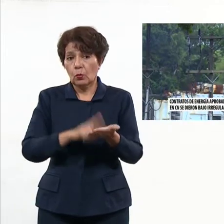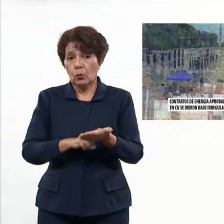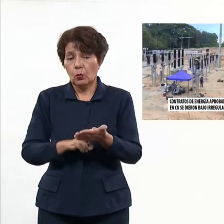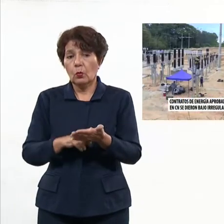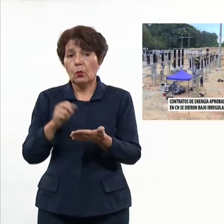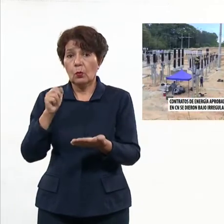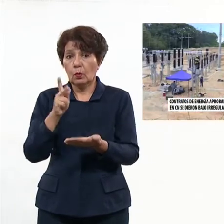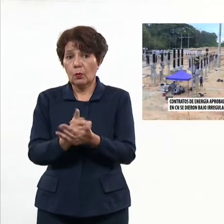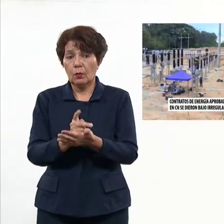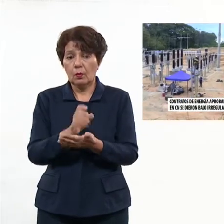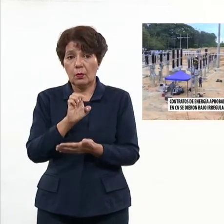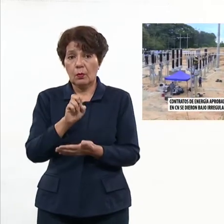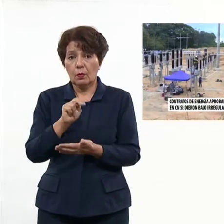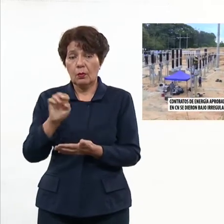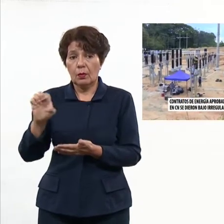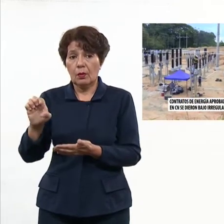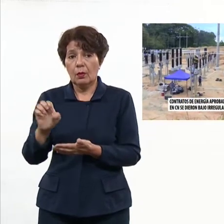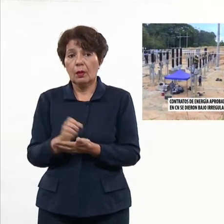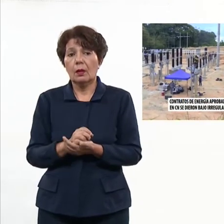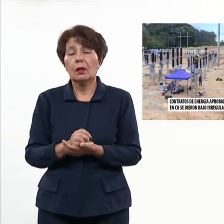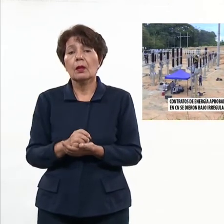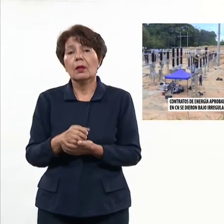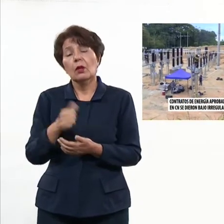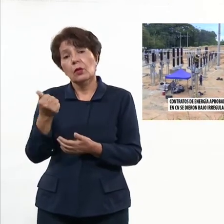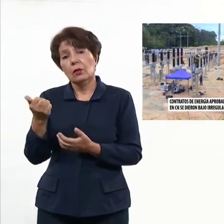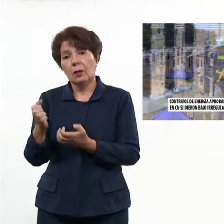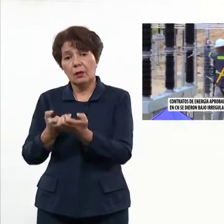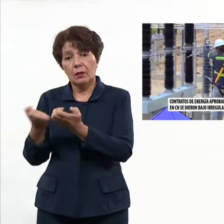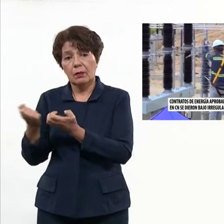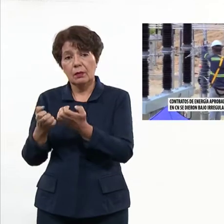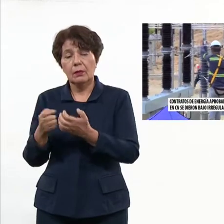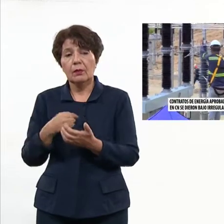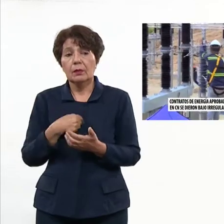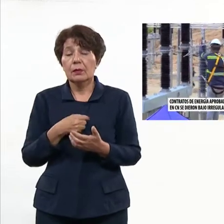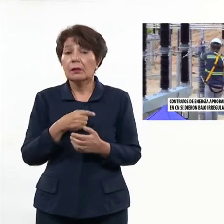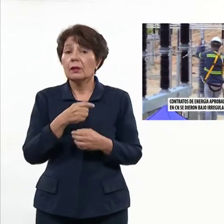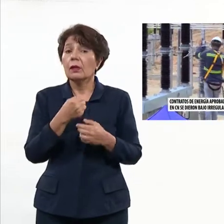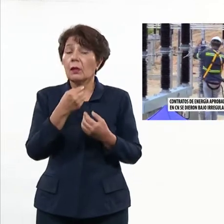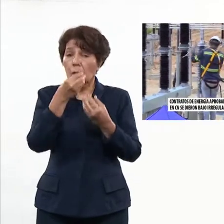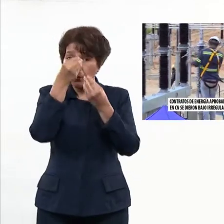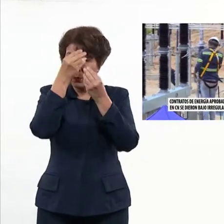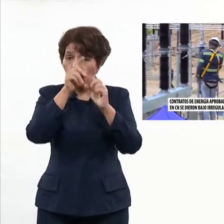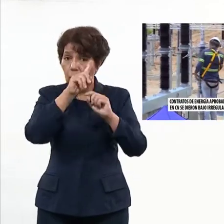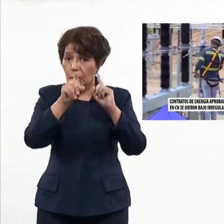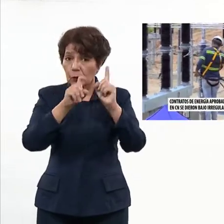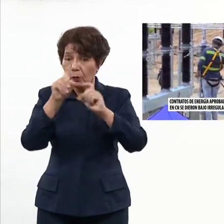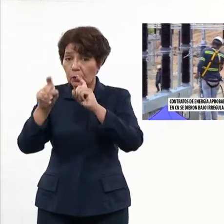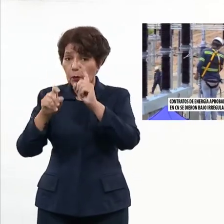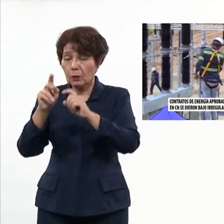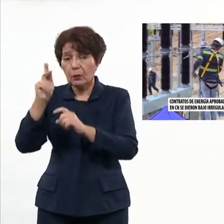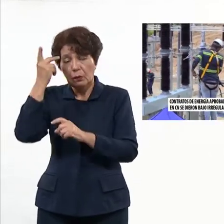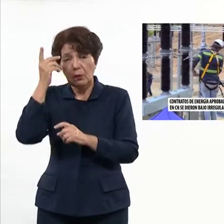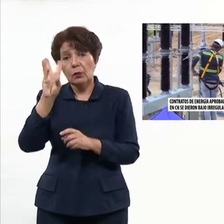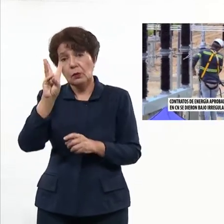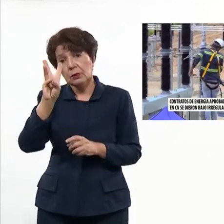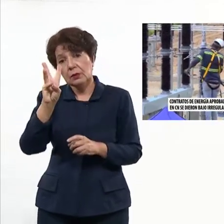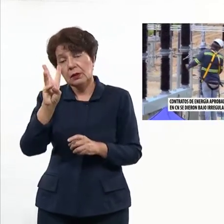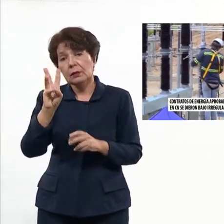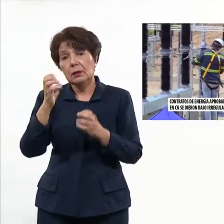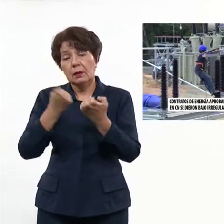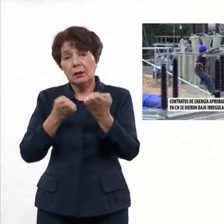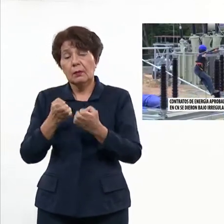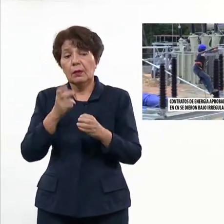entre ln y comercial line fueron adjudicados mediante licitación pública donde hubo otros seis competidores y fue